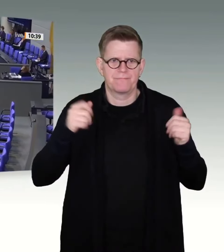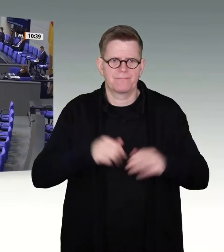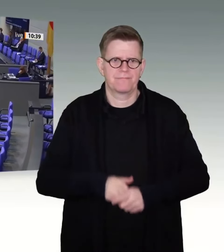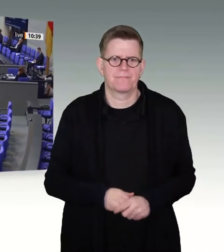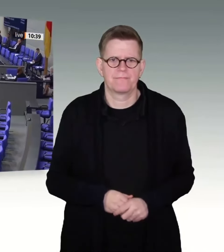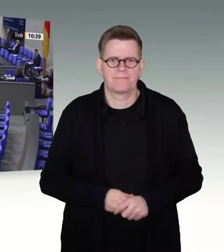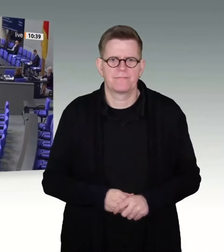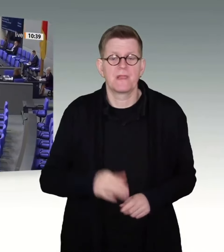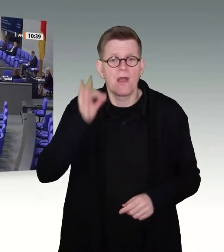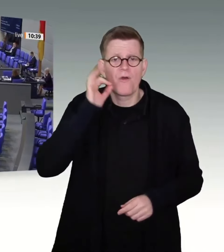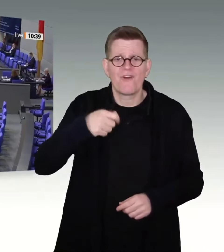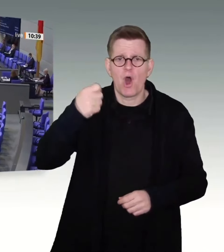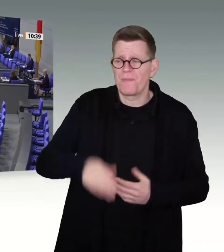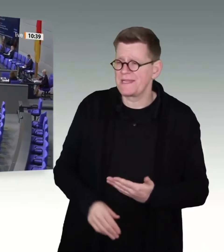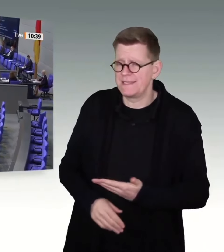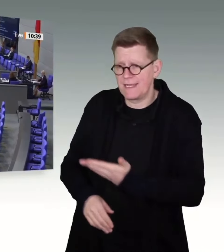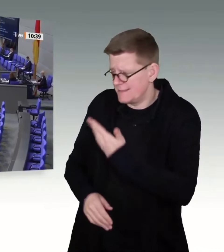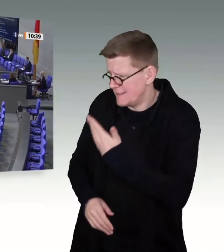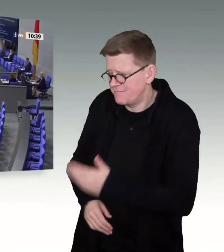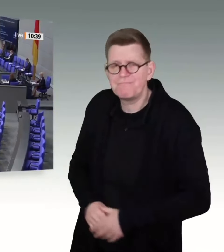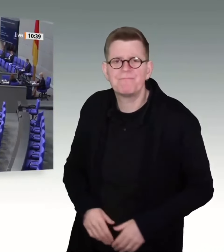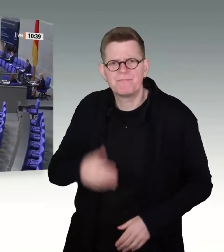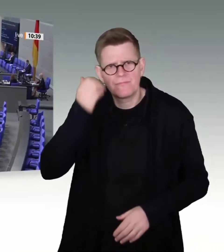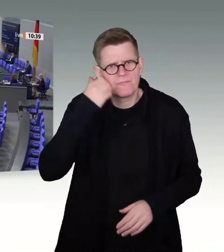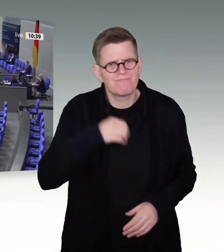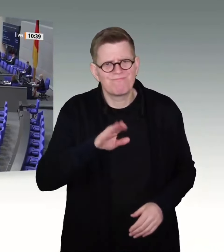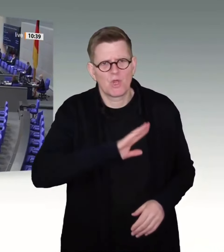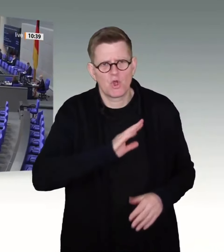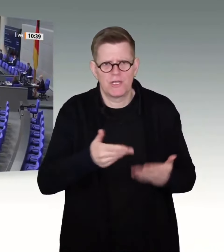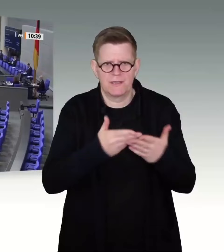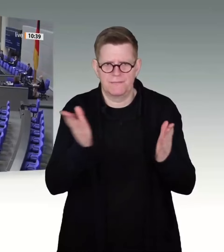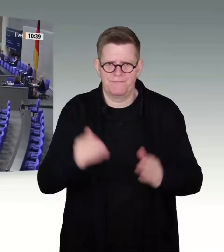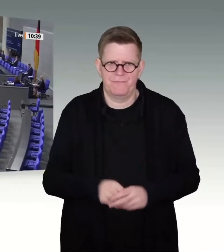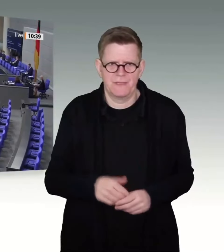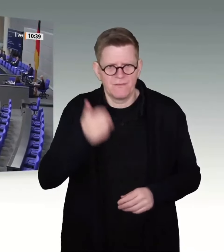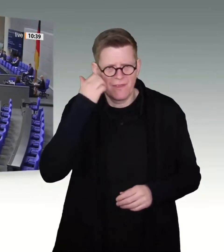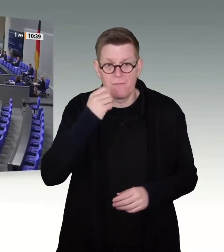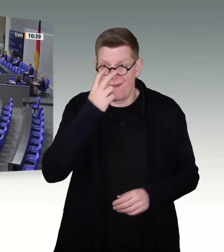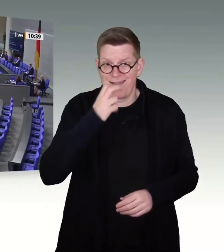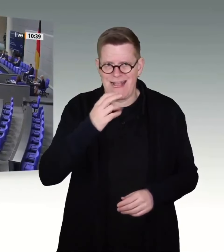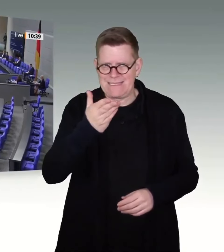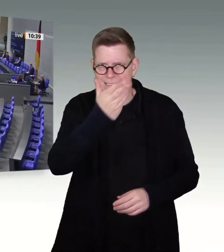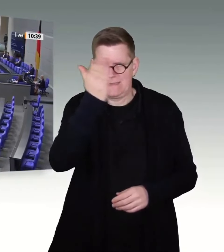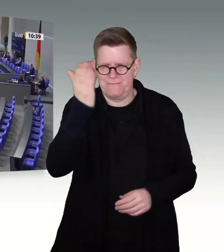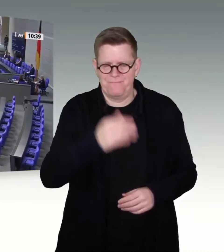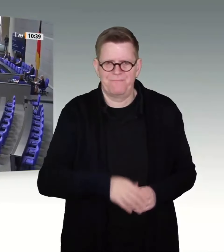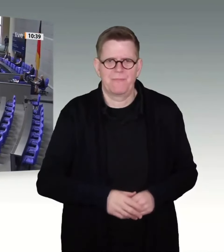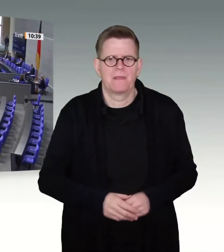Frau Präsidentin! Werte Kolleginnen und Kollegen! Liebe Gäste, es